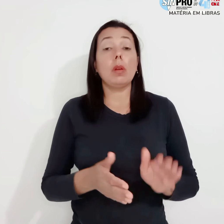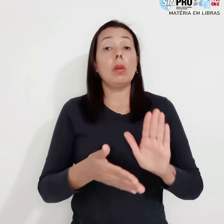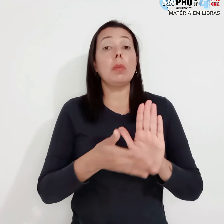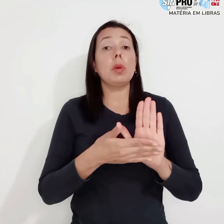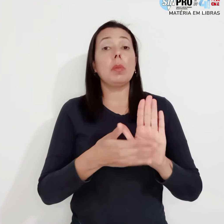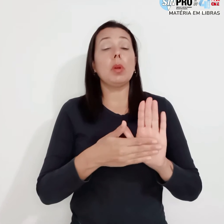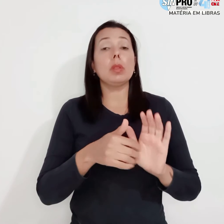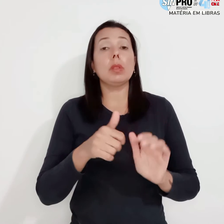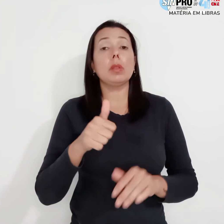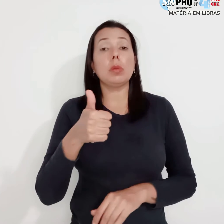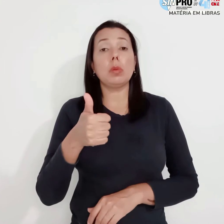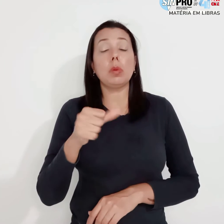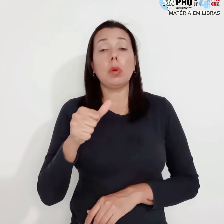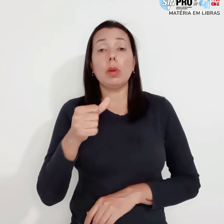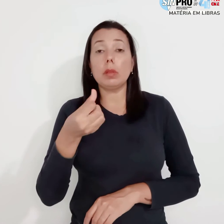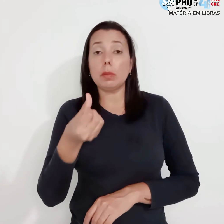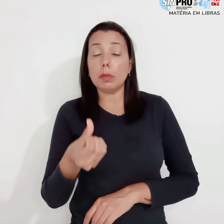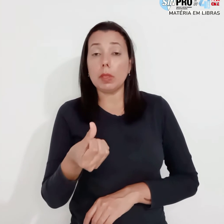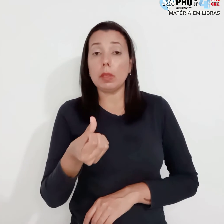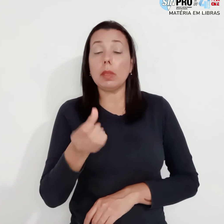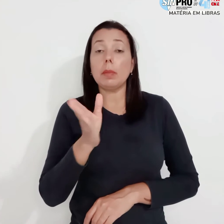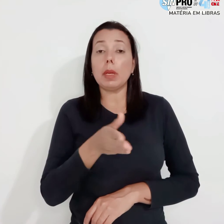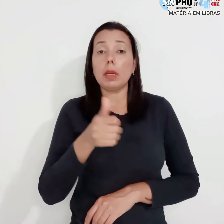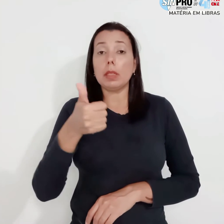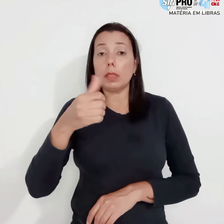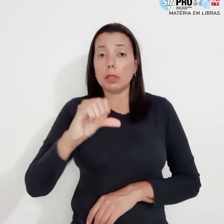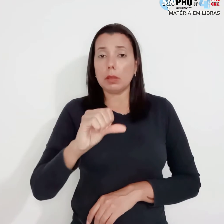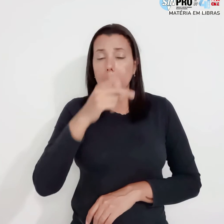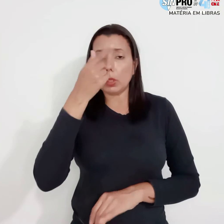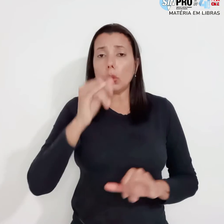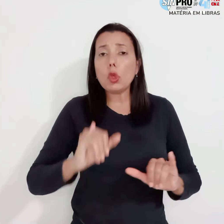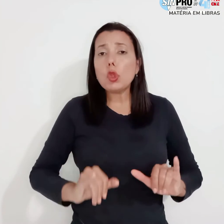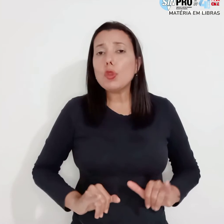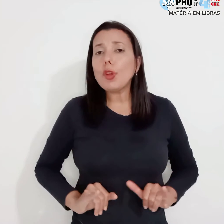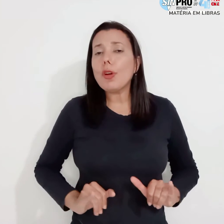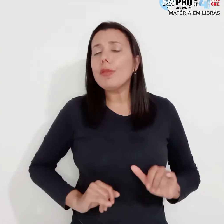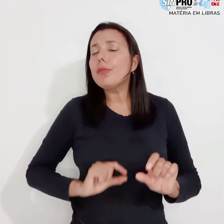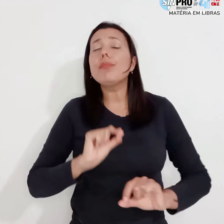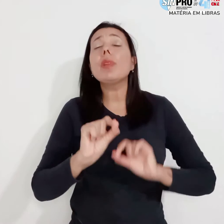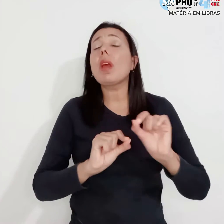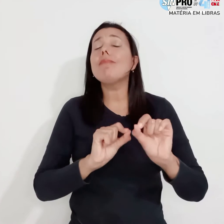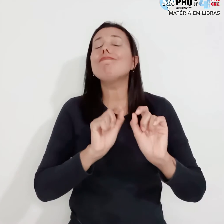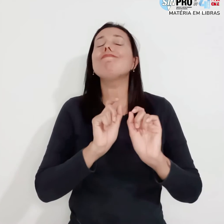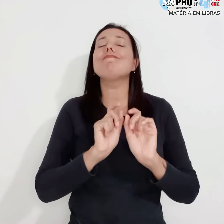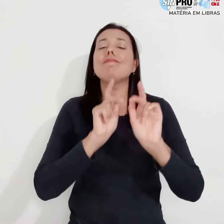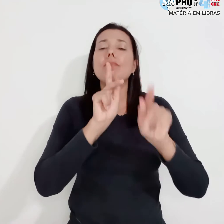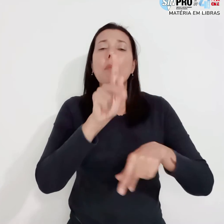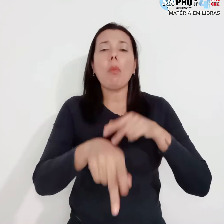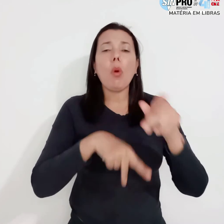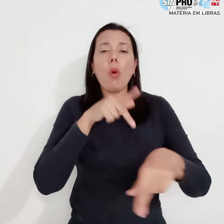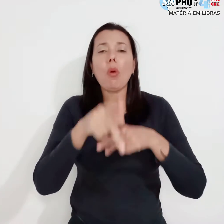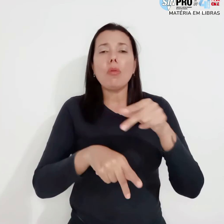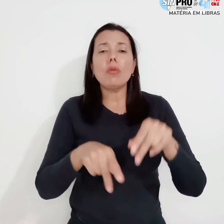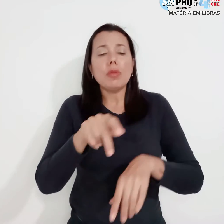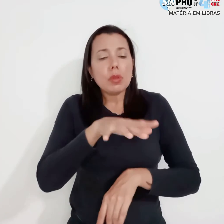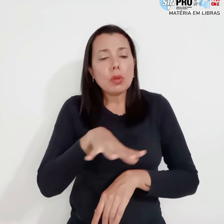Com a PEC 186-19, quem sofre é o povo, em particular